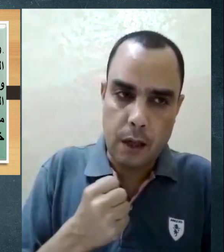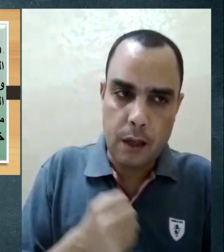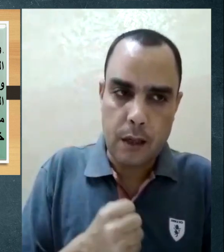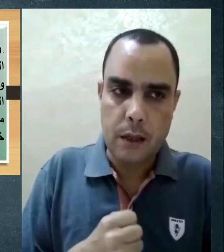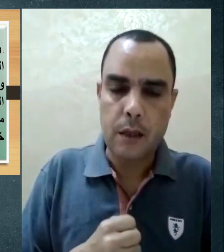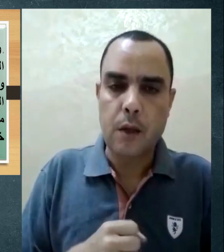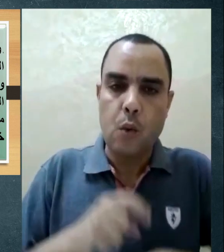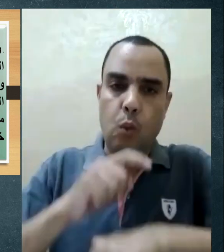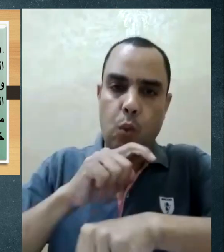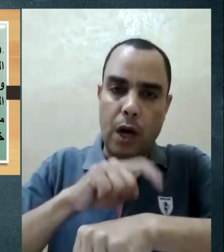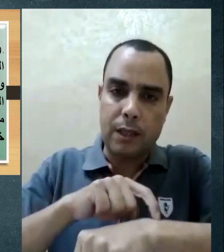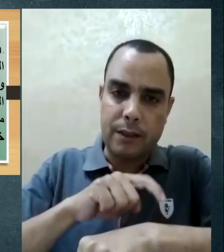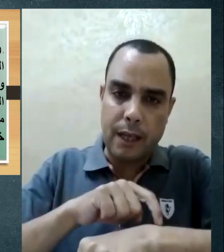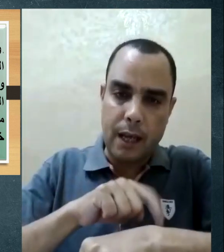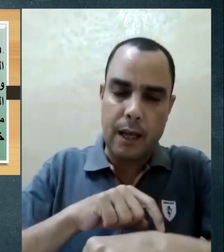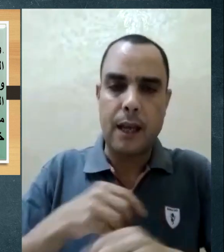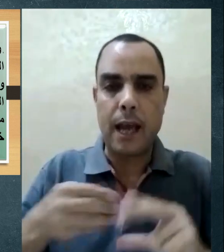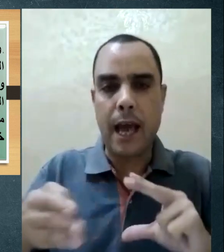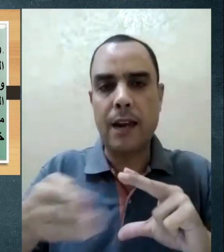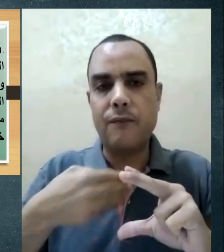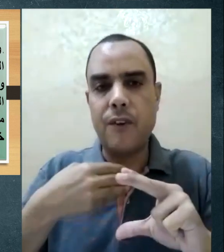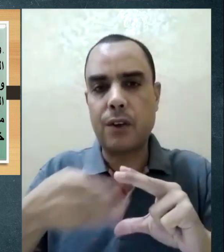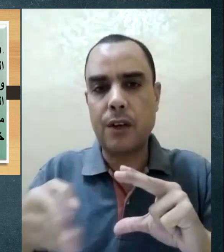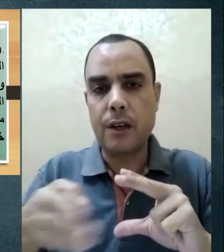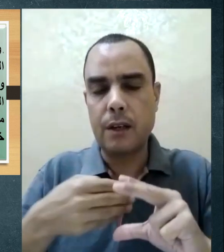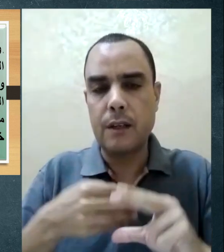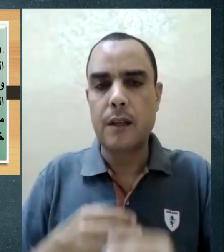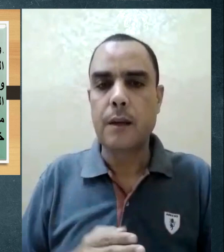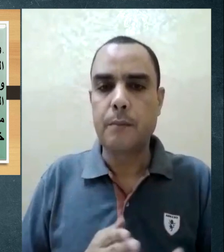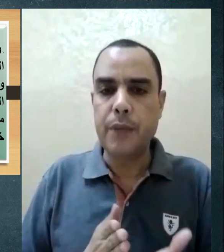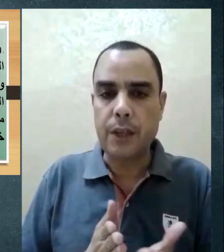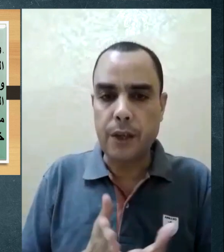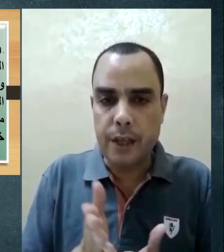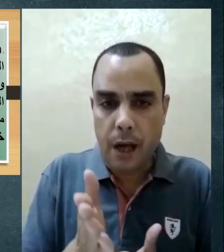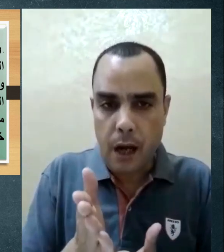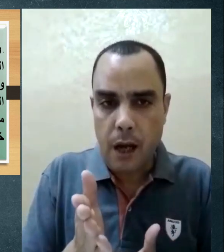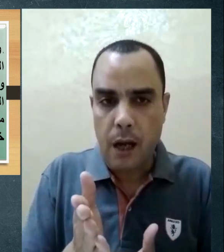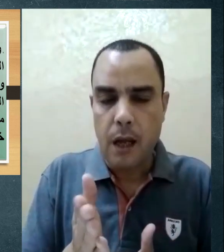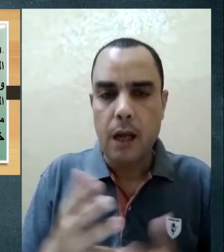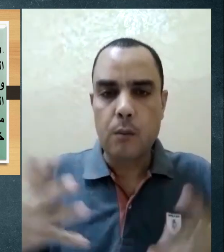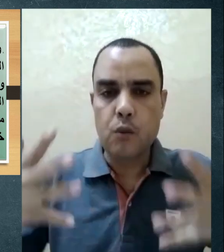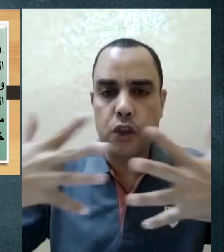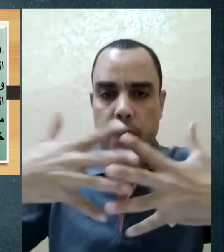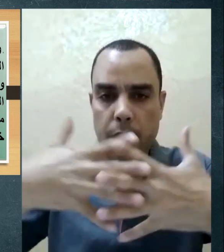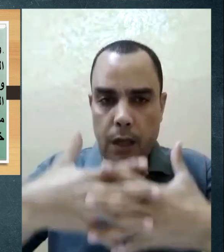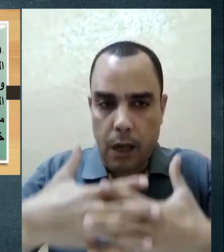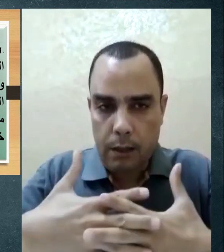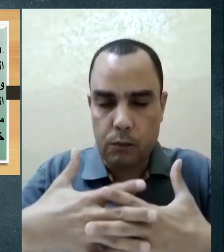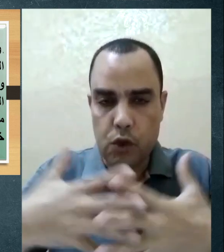بقضاء وقت الفراغ بطريقة